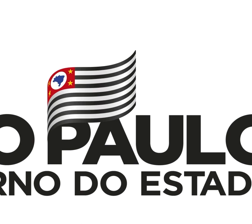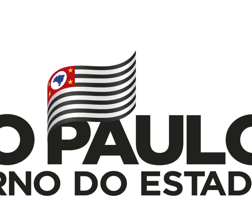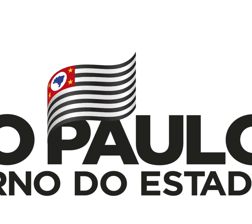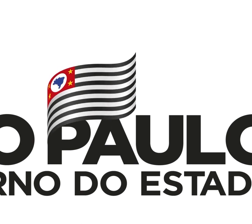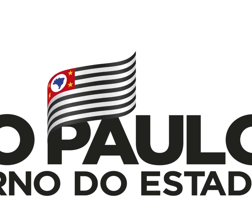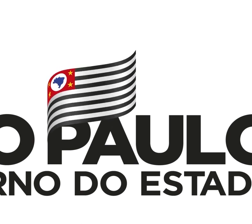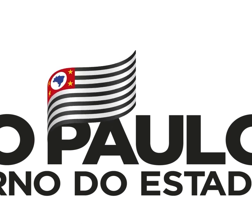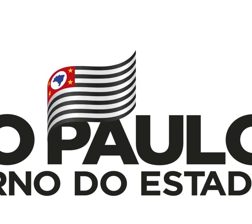Obrigado.